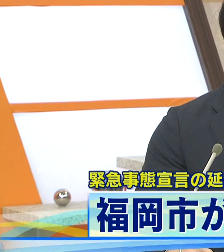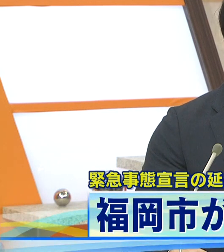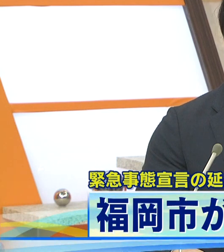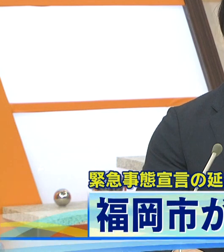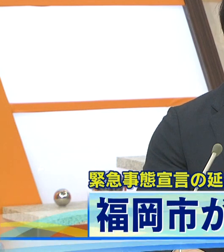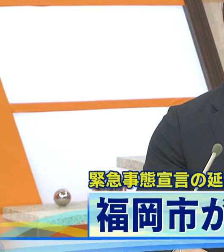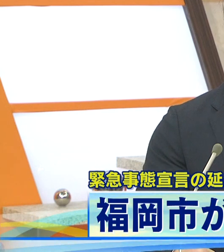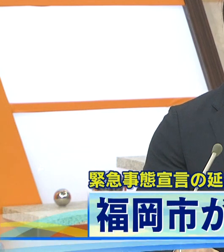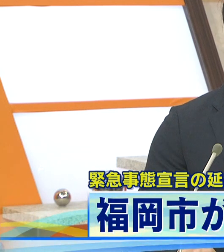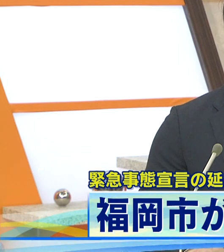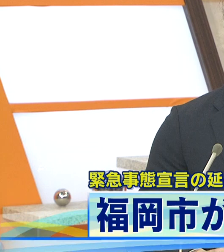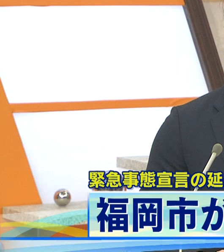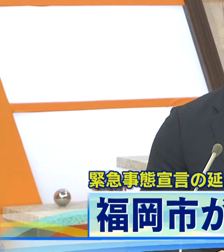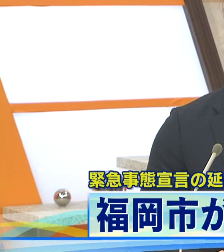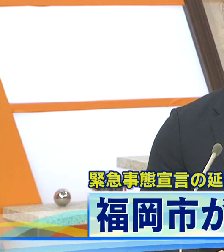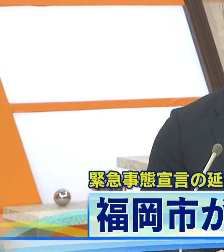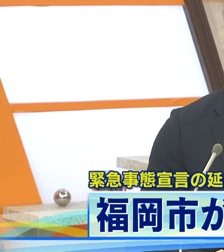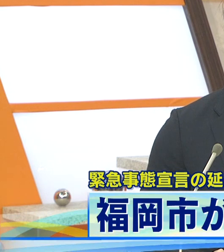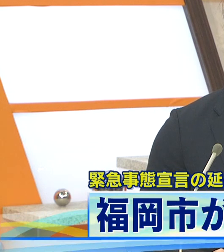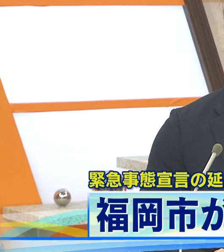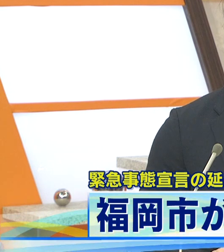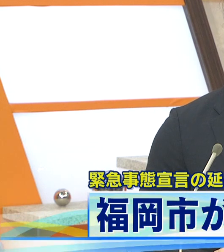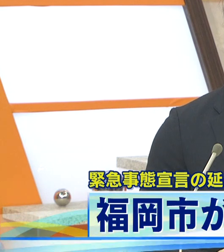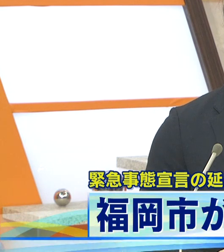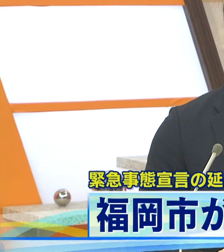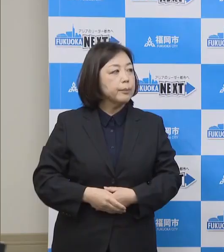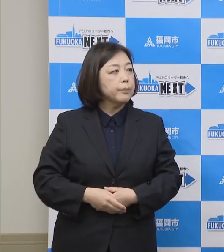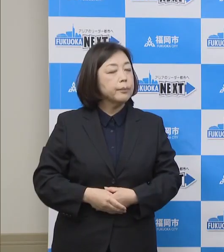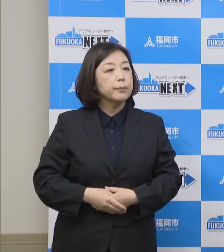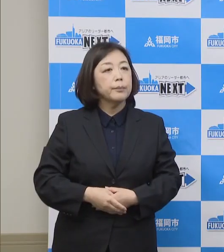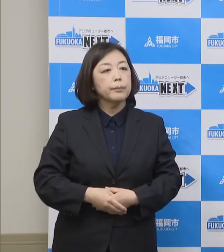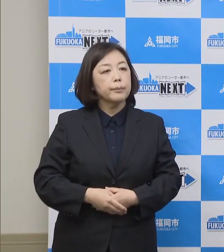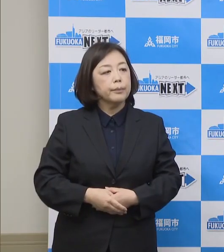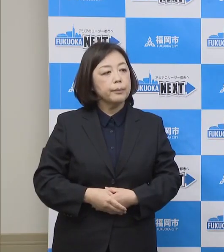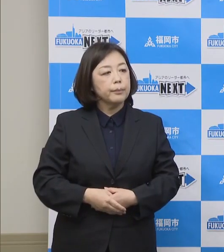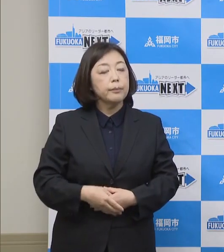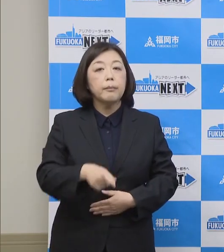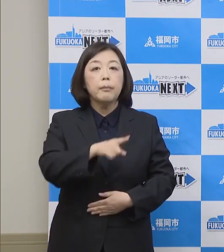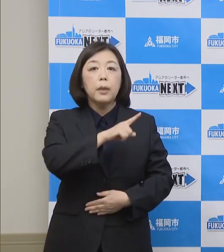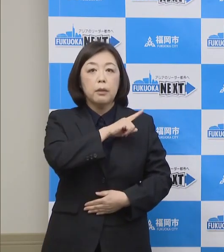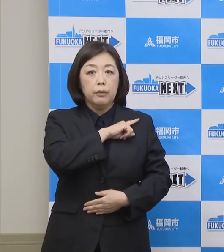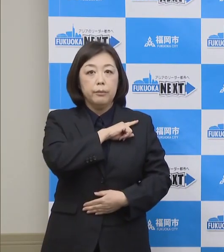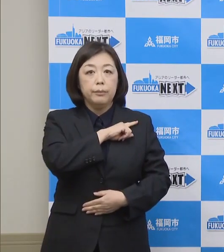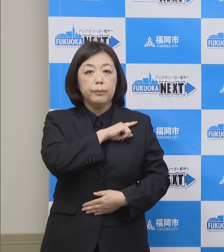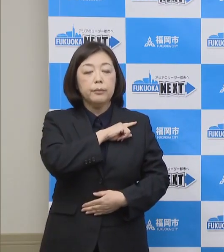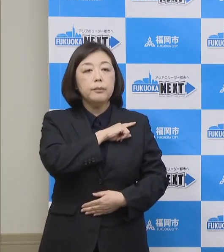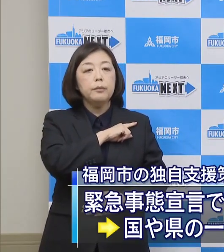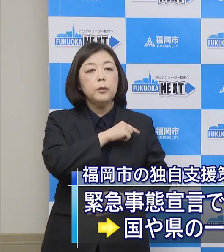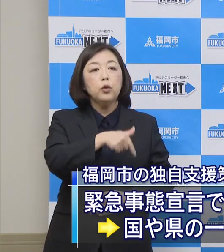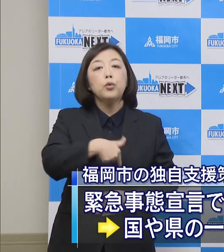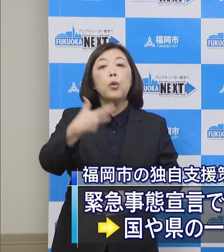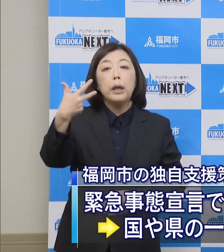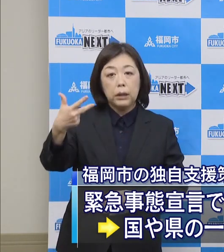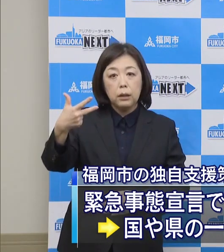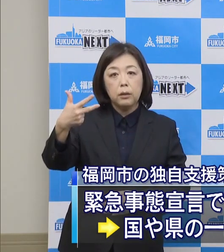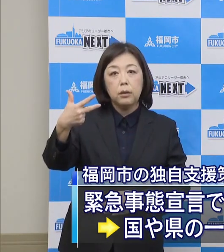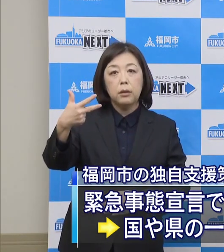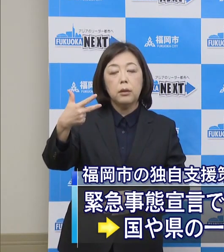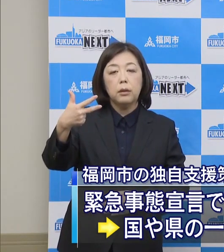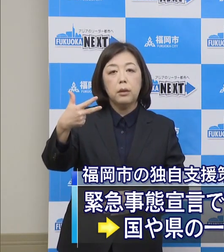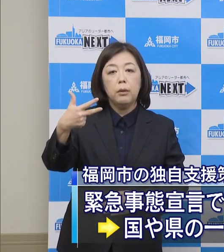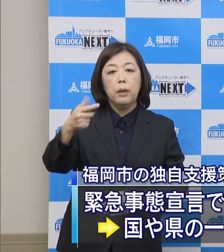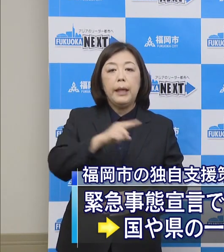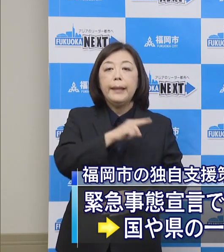事業者などへの独自の支援策を発表しましたば福岡市は飲食店の時短園用夜用